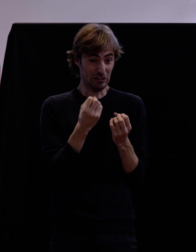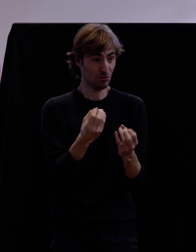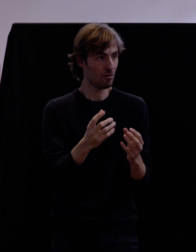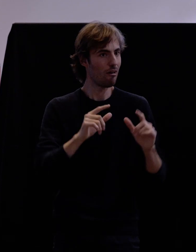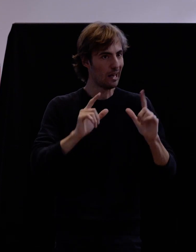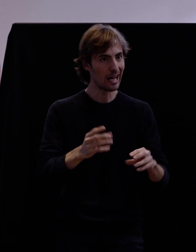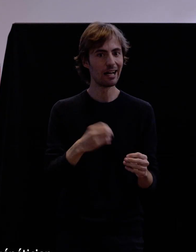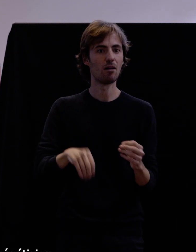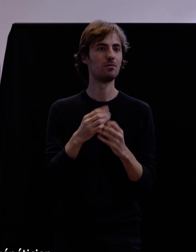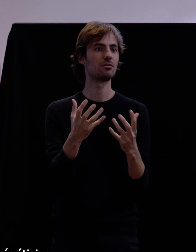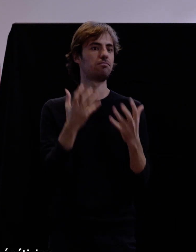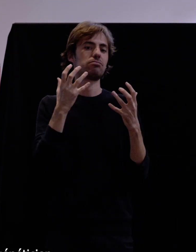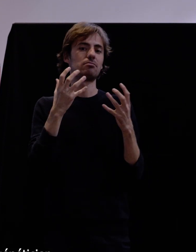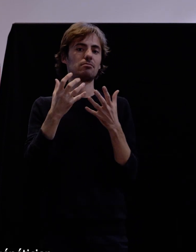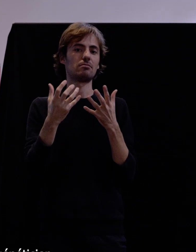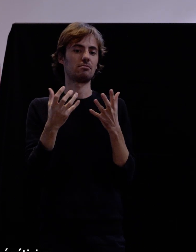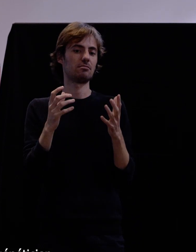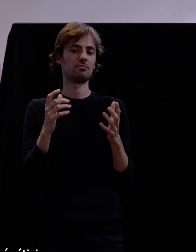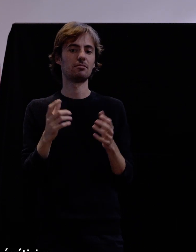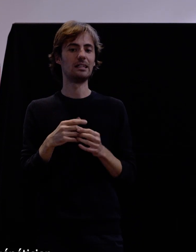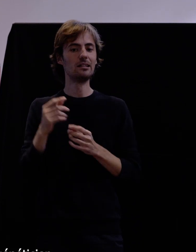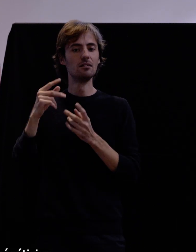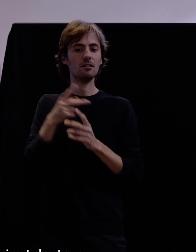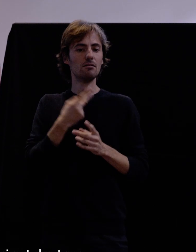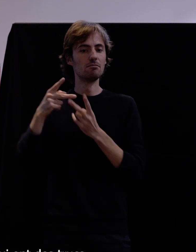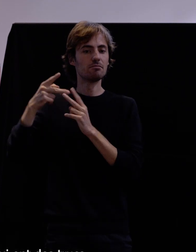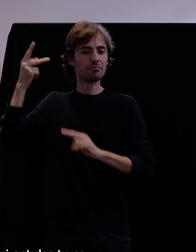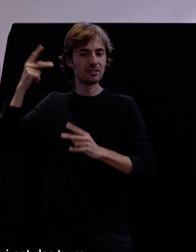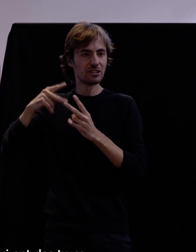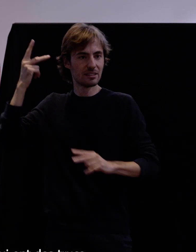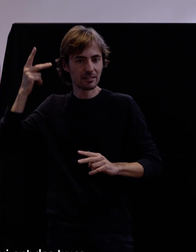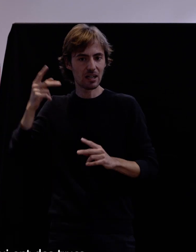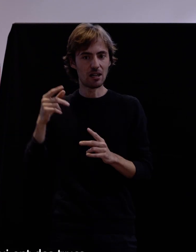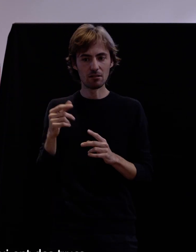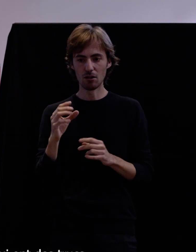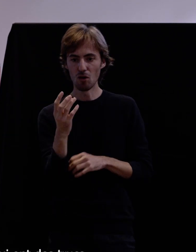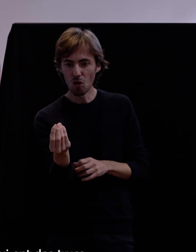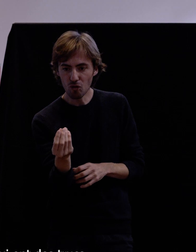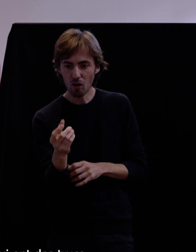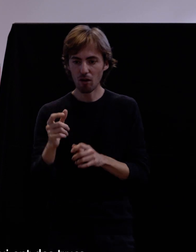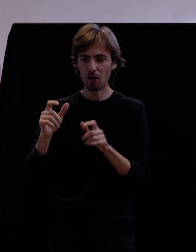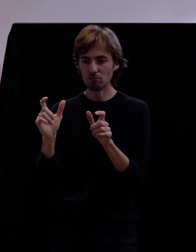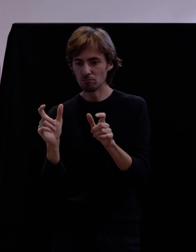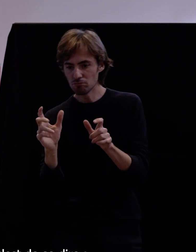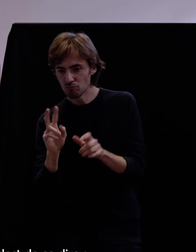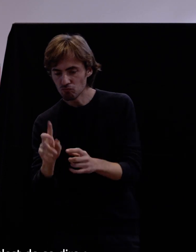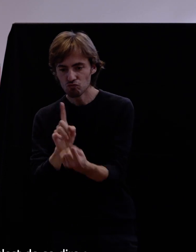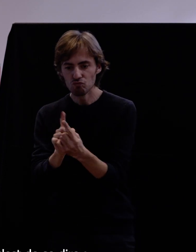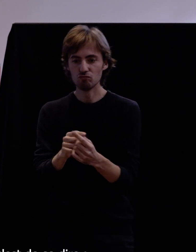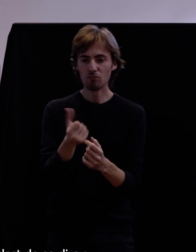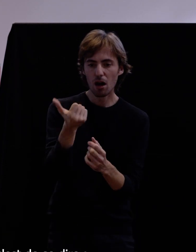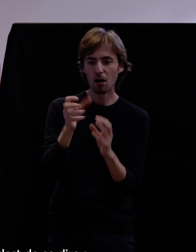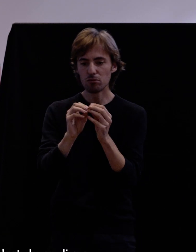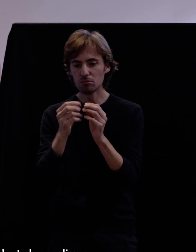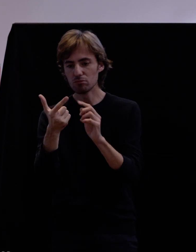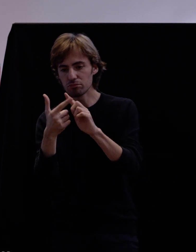C'est-à-dire que quand on est généticien ou pédiatre du développement, on voit des enfants qui ont dit trucs, 1 truc, 2 trucs, 3 trucs. Et nous, notre idée, c'est de